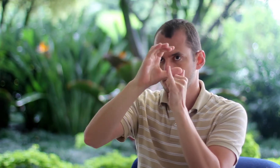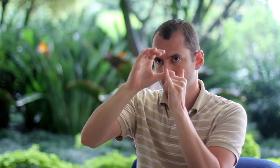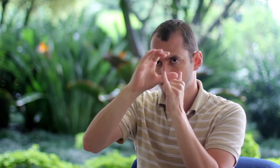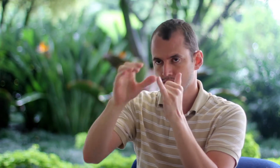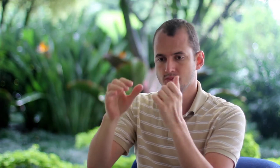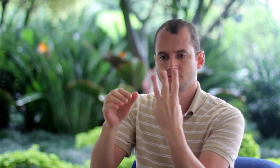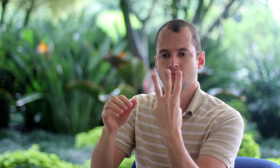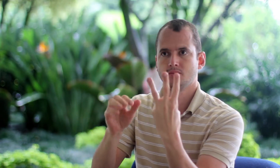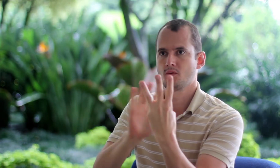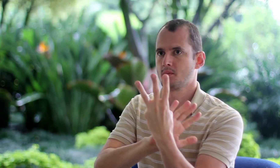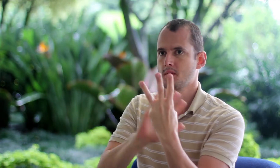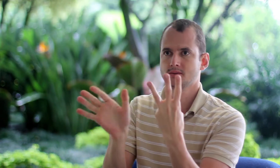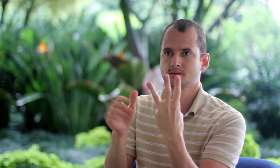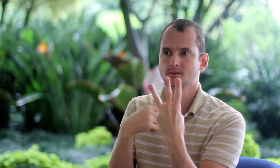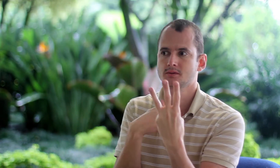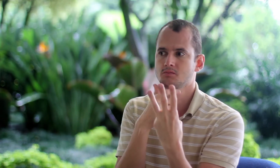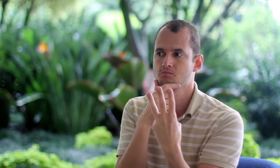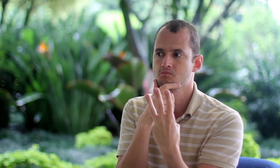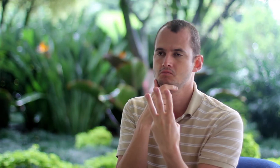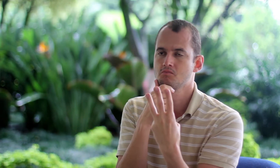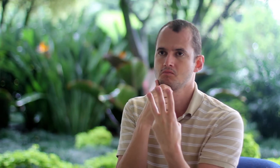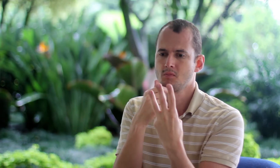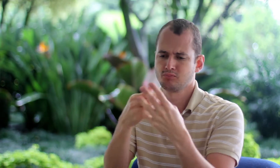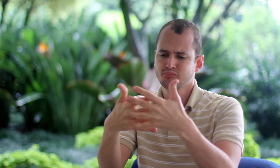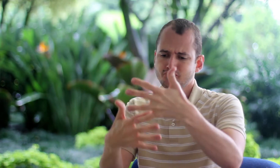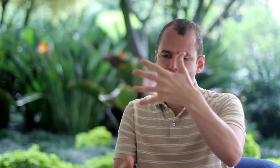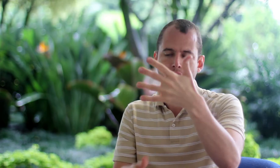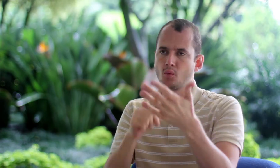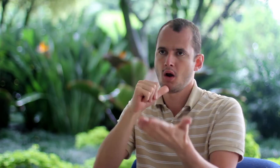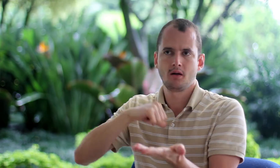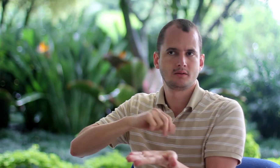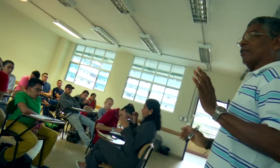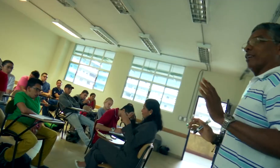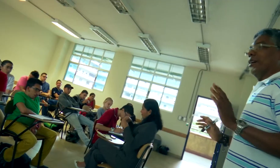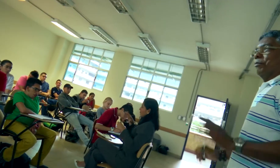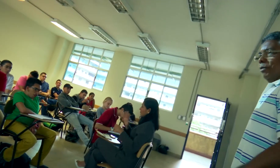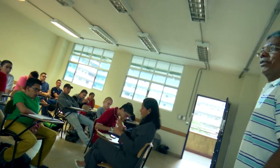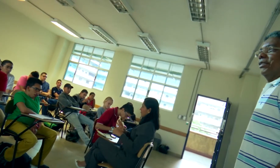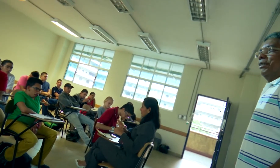tenían, artes visuales, gestión administrativa y sistemas de información.